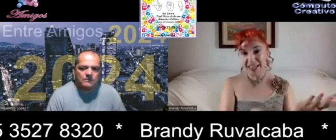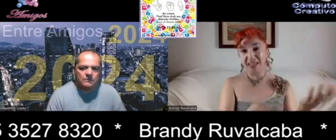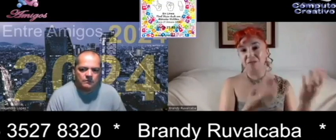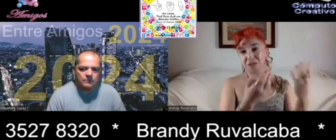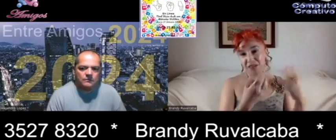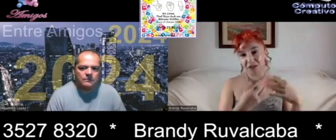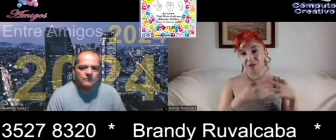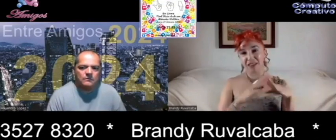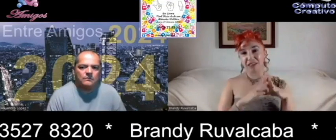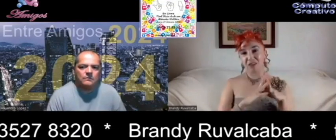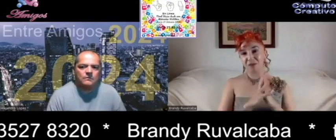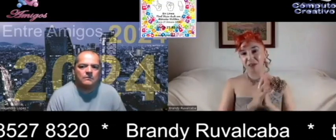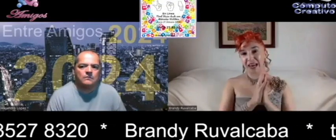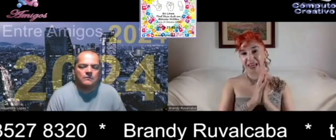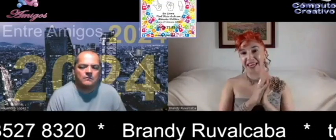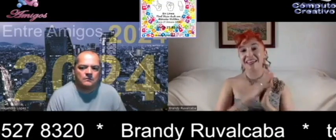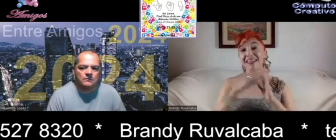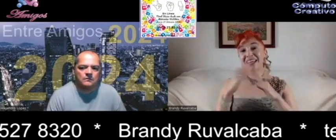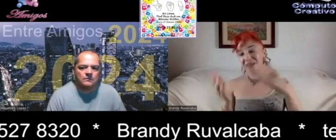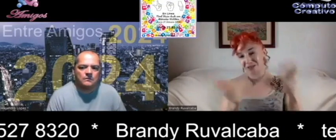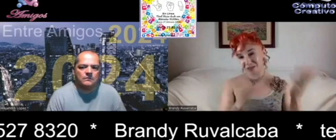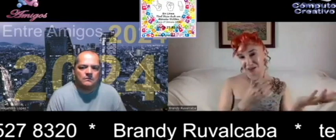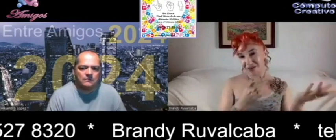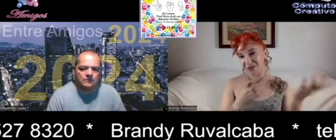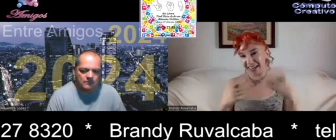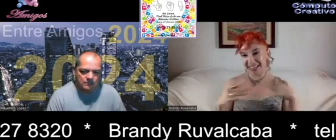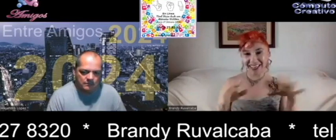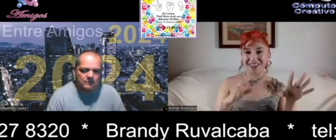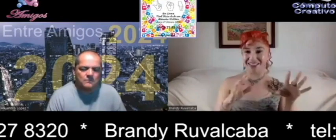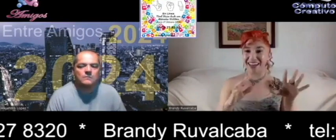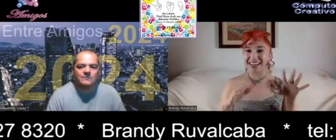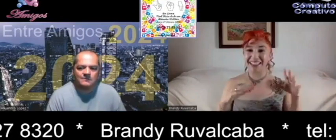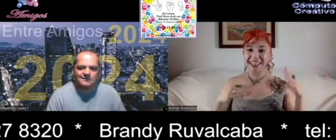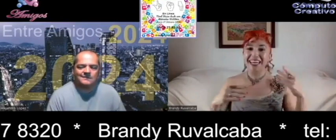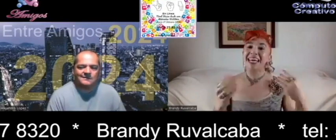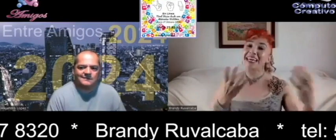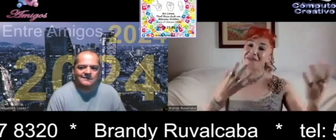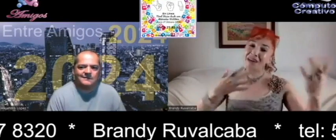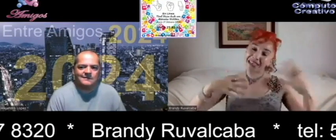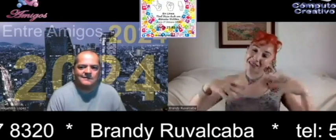tal y posteriormente yo poder añadir a mis coreografías, a mis bailes,